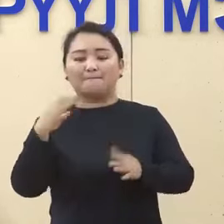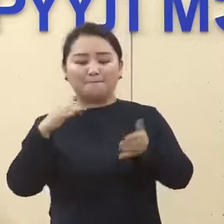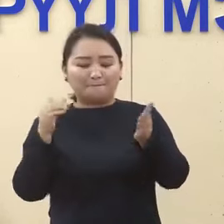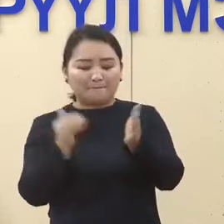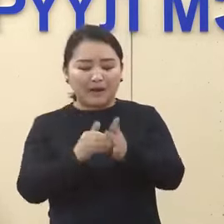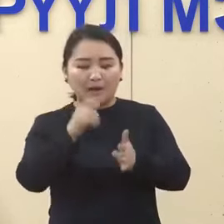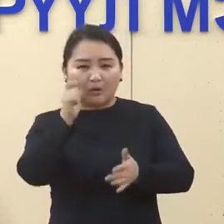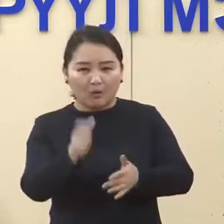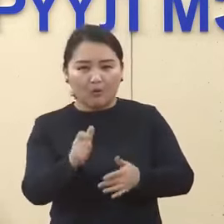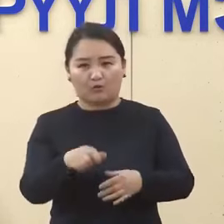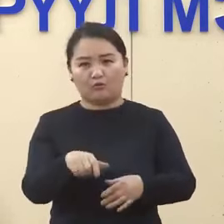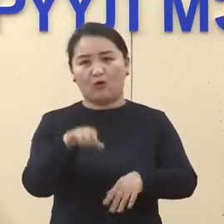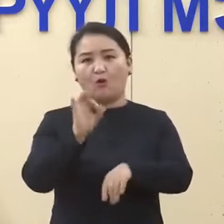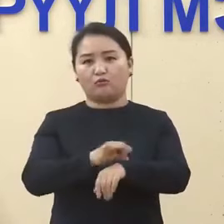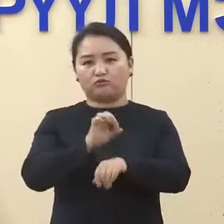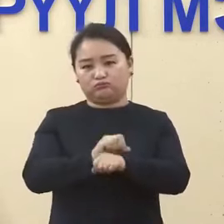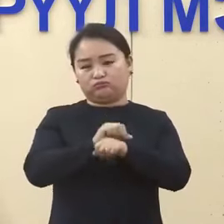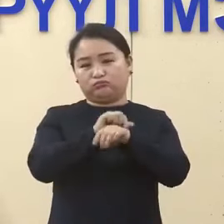өвчилж